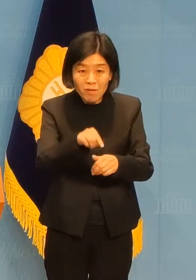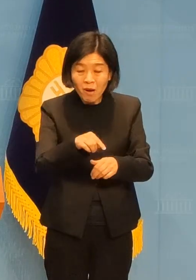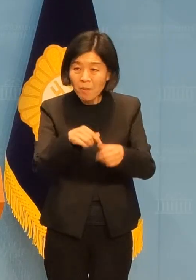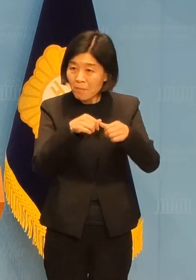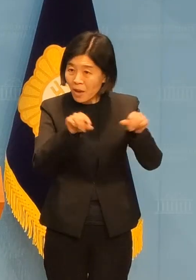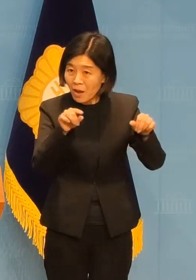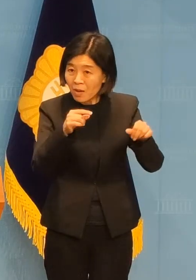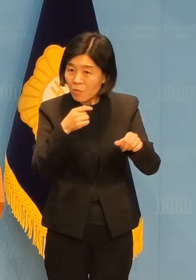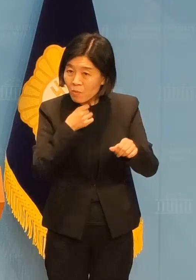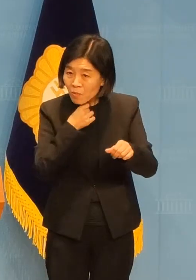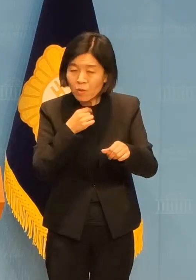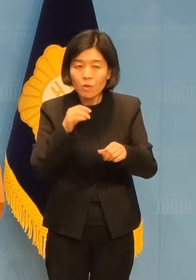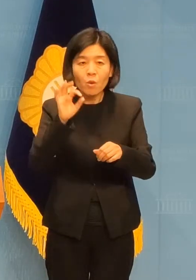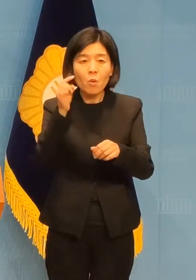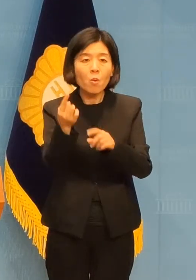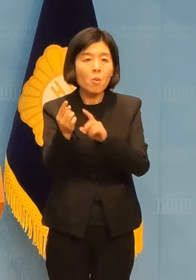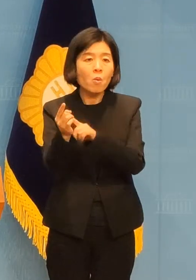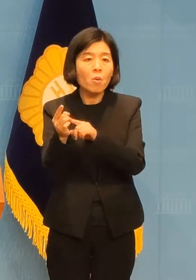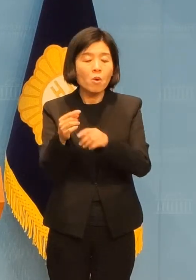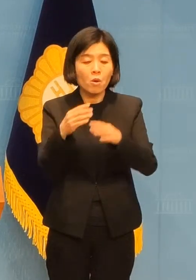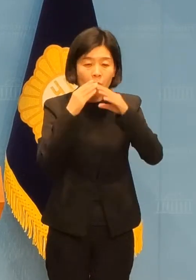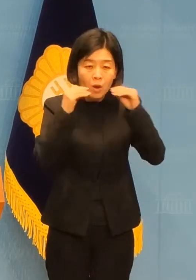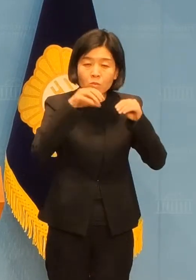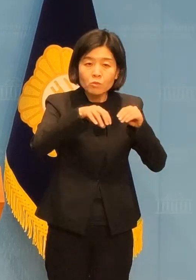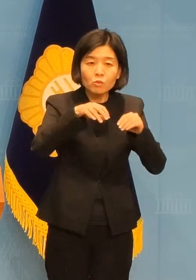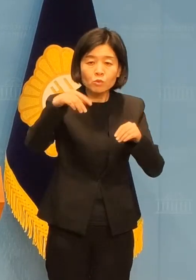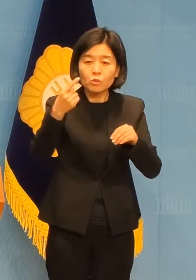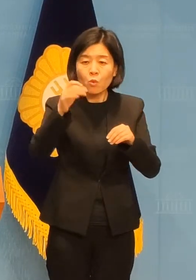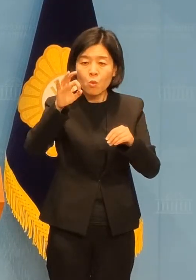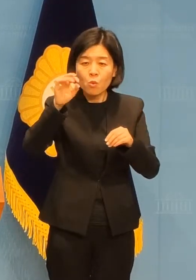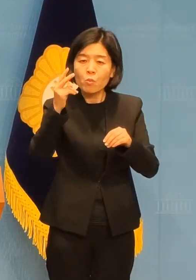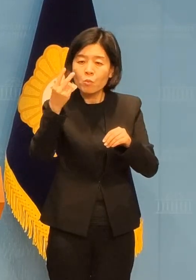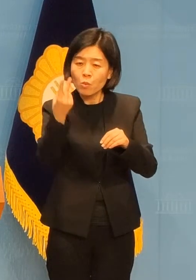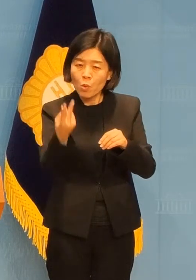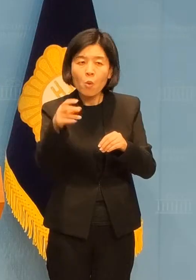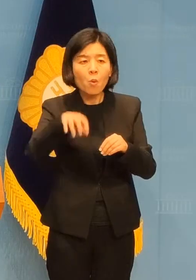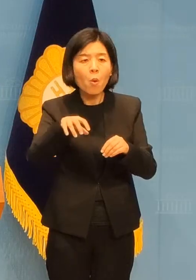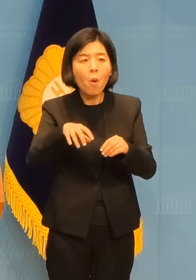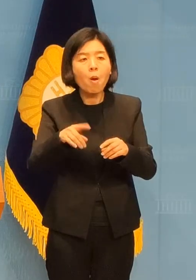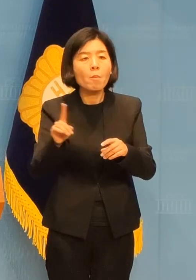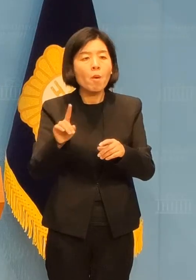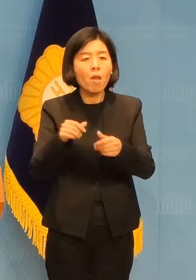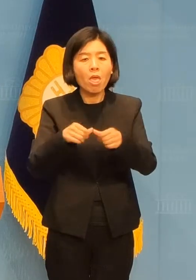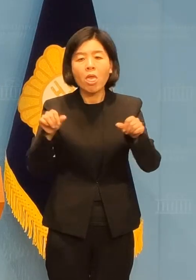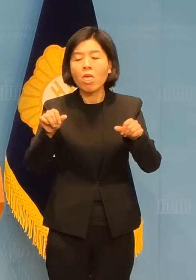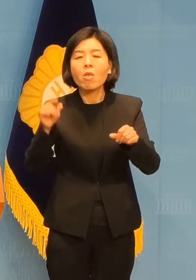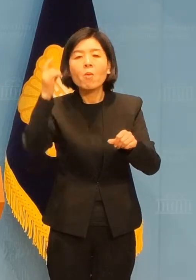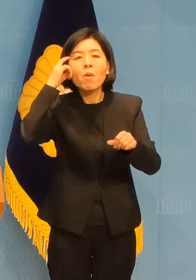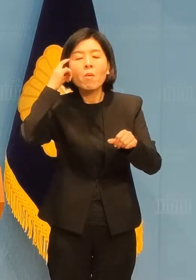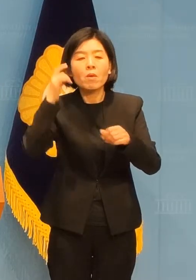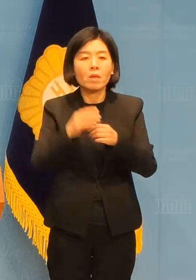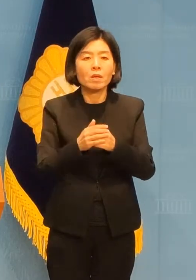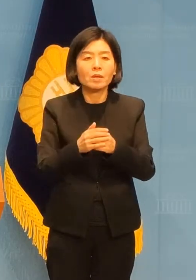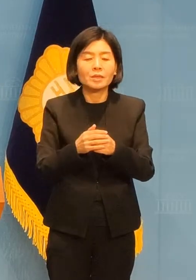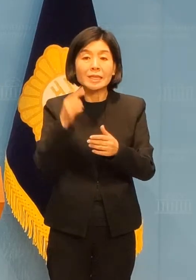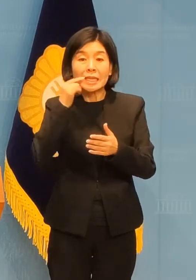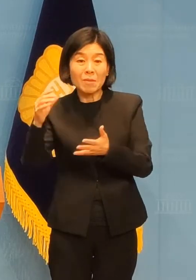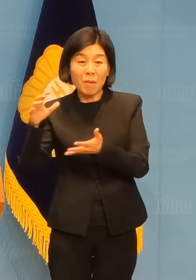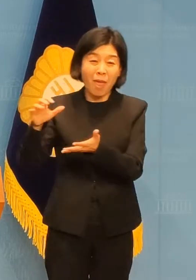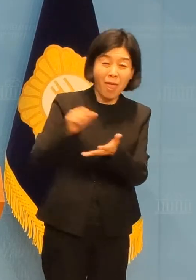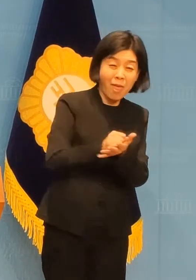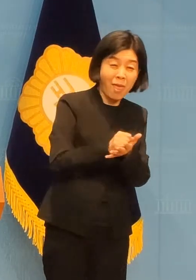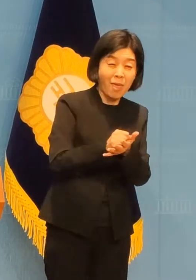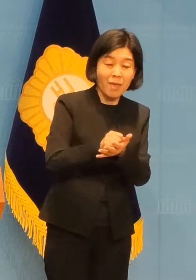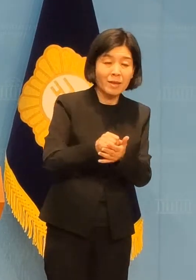광화문과 종묘의 축을 끊는 일이다. 우리는 다시는 친일, 식민지식 도시